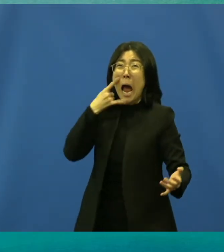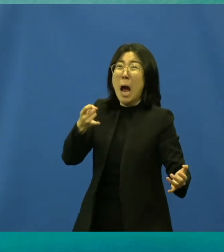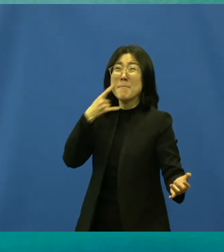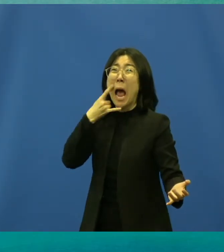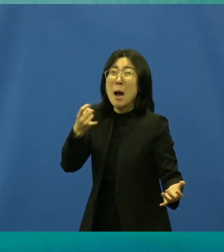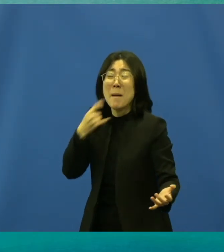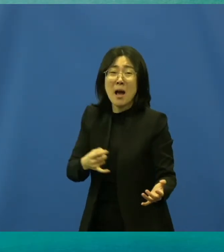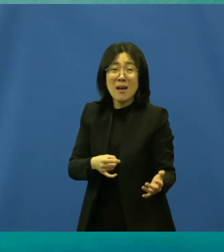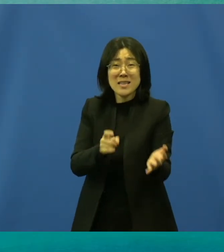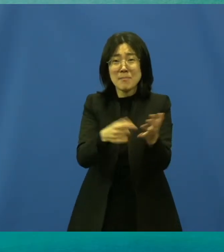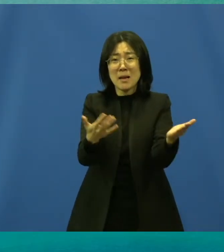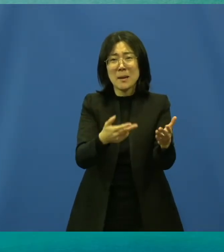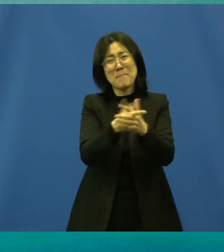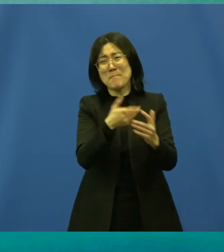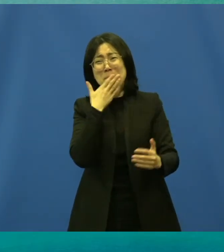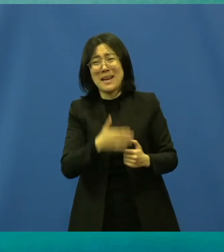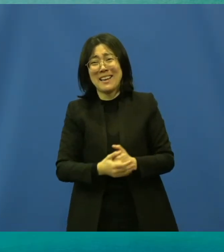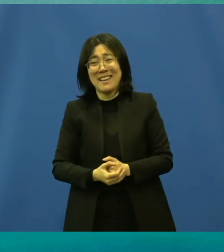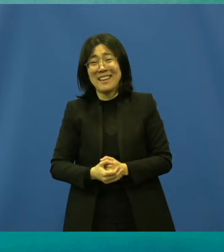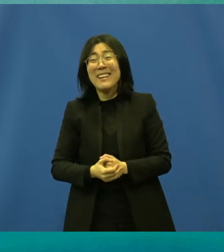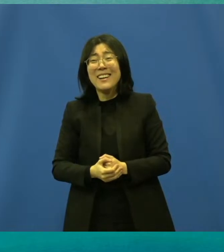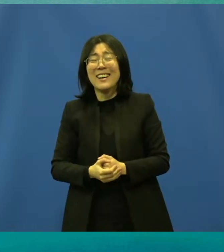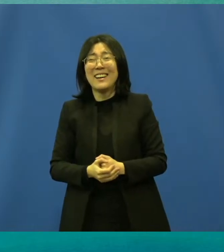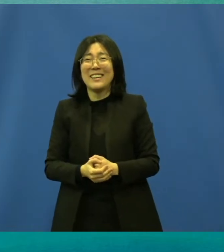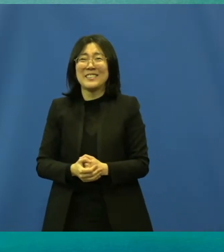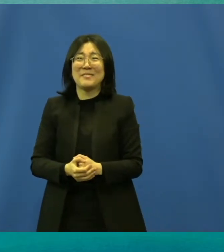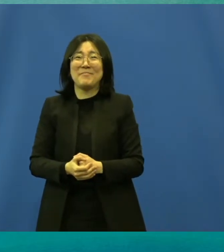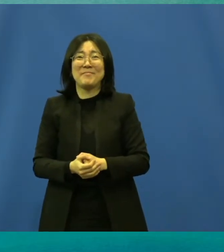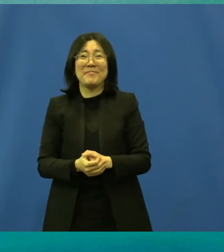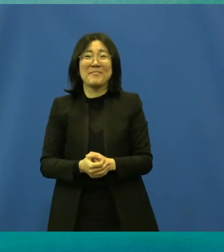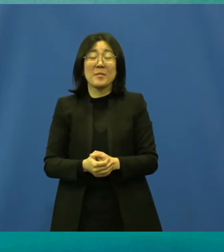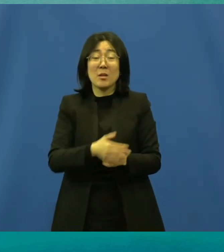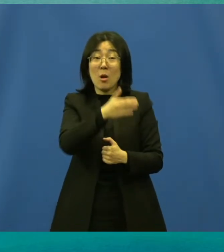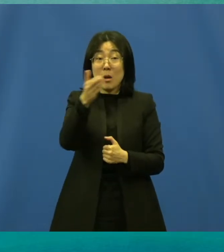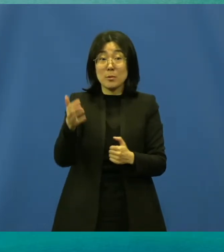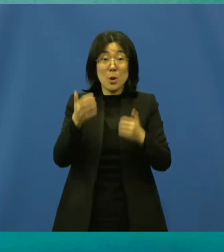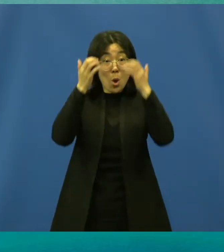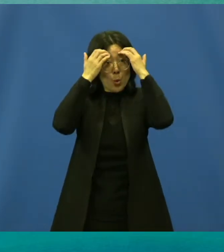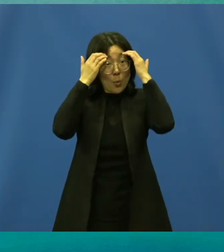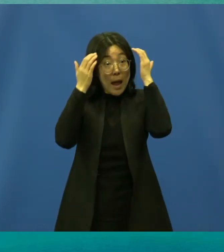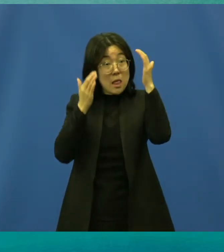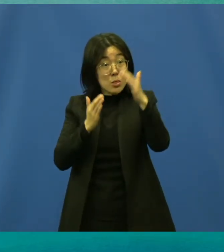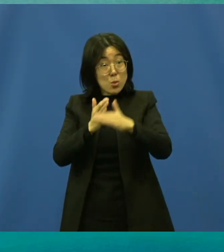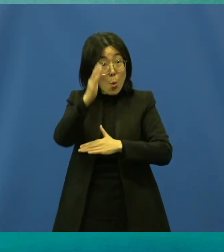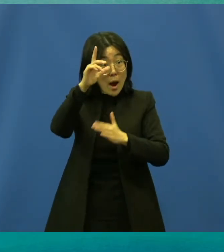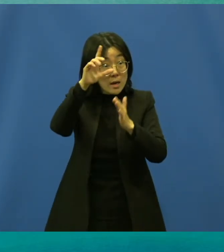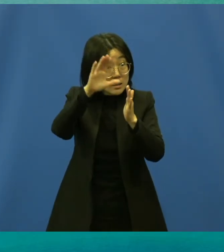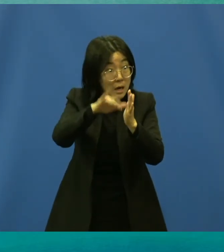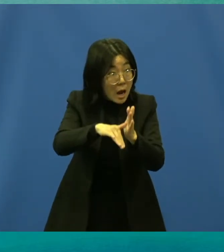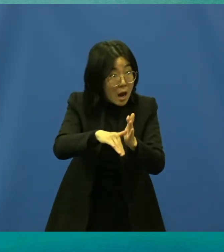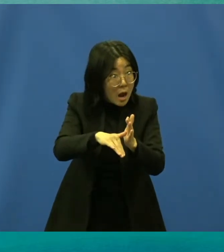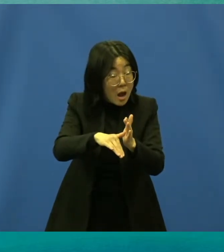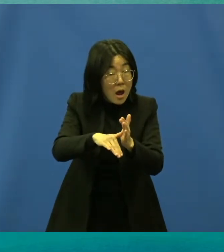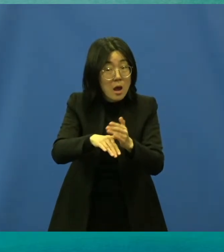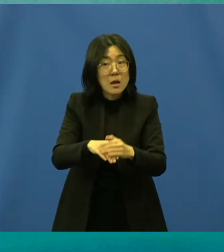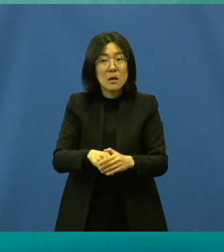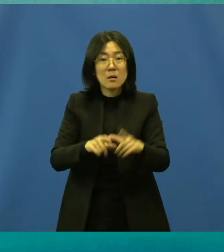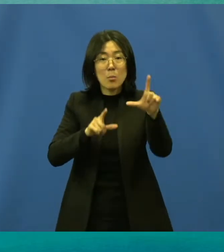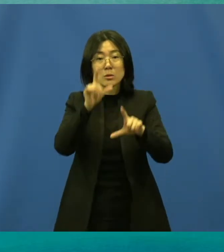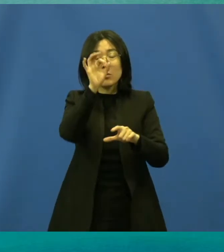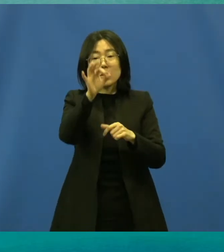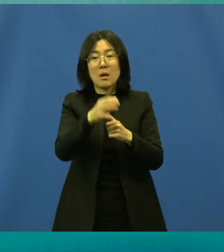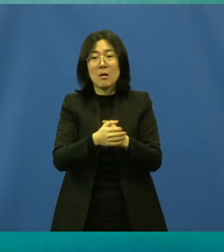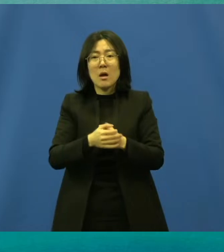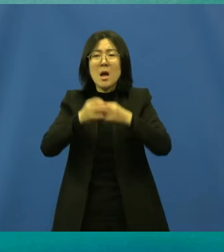여러분, 고난을 통과한 사람들을 보십시오. 그들은 부르짖는 기도를 할 줄 압니다.